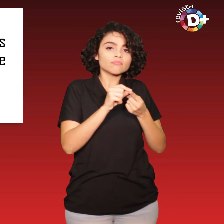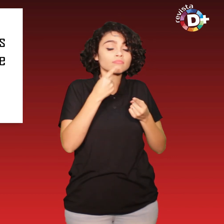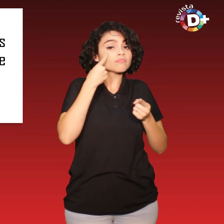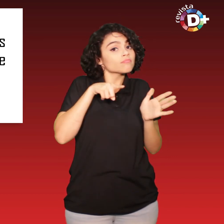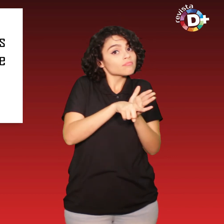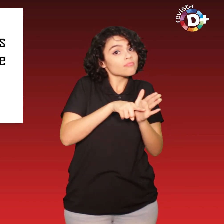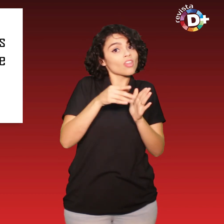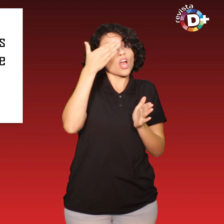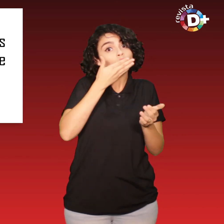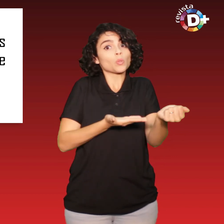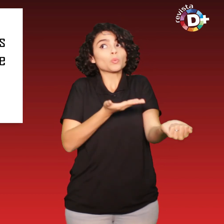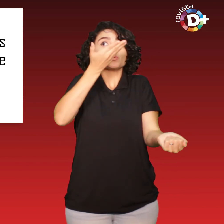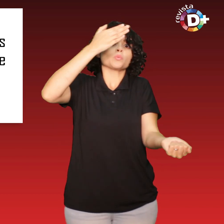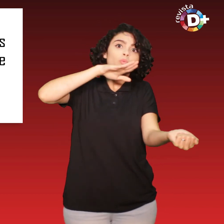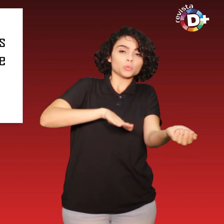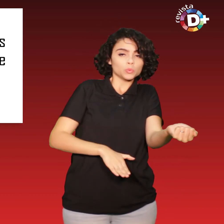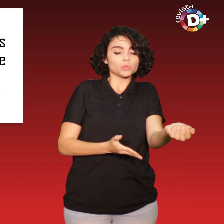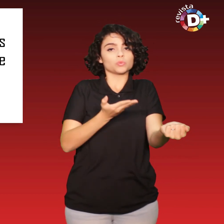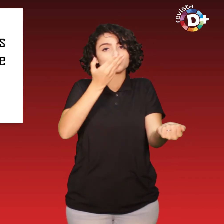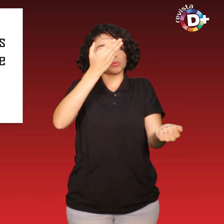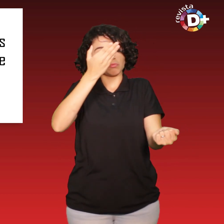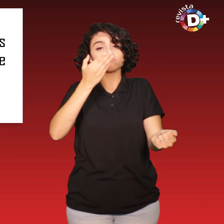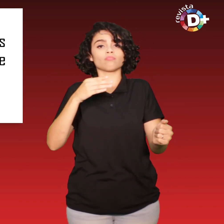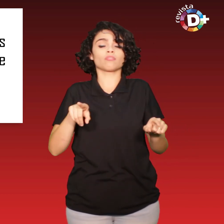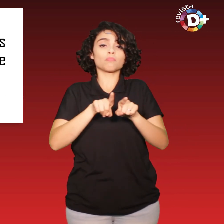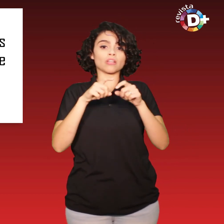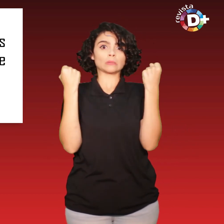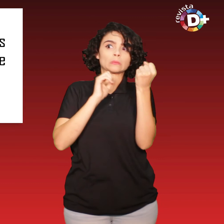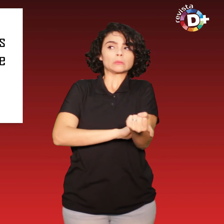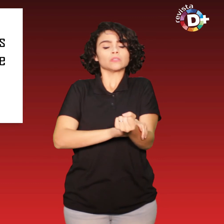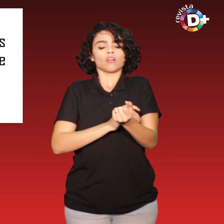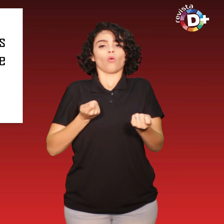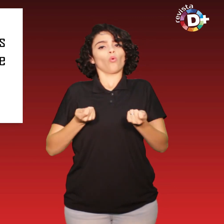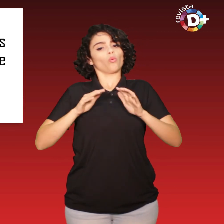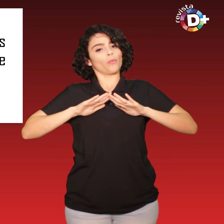de glicemia no sangue, controlar o estresse, cuidar do